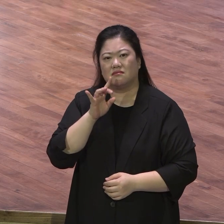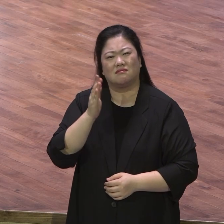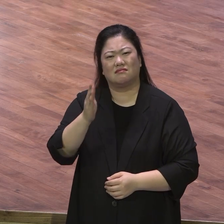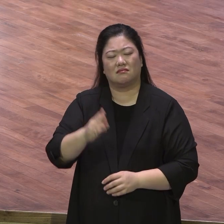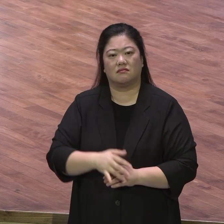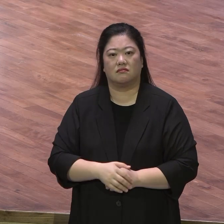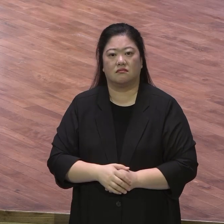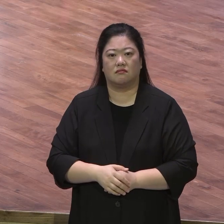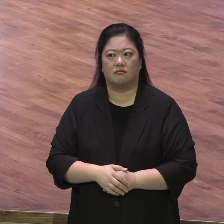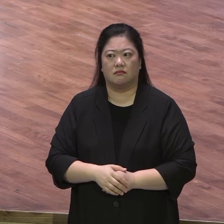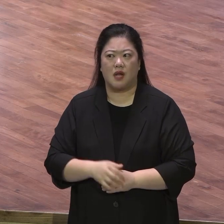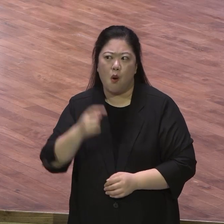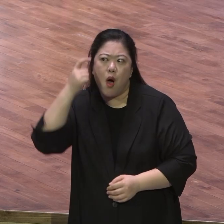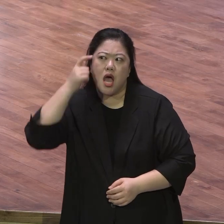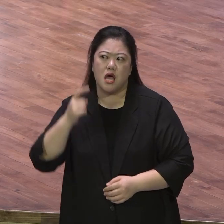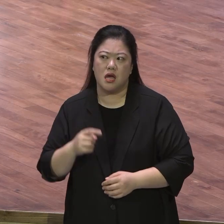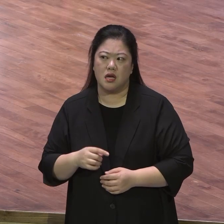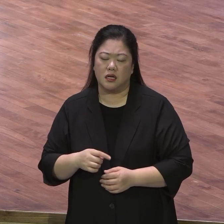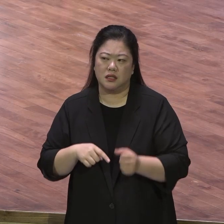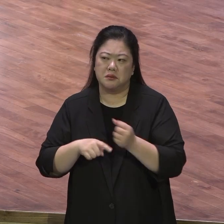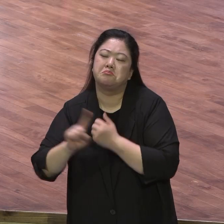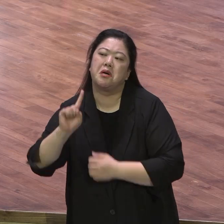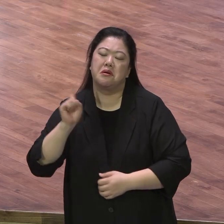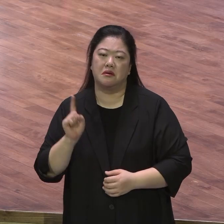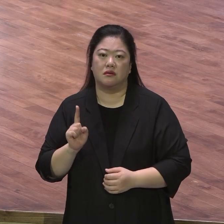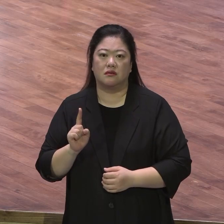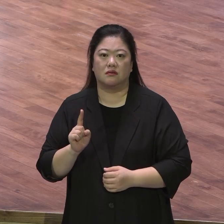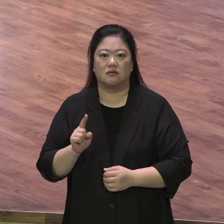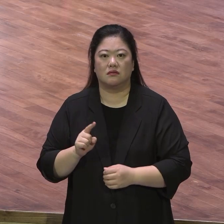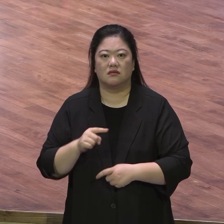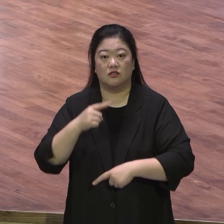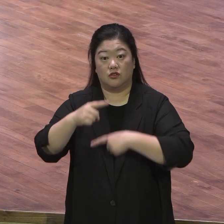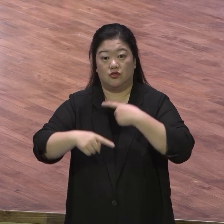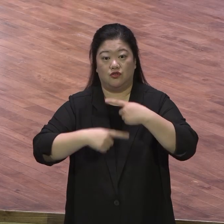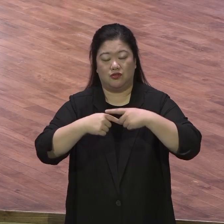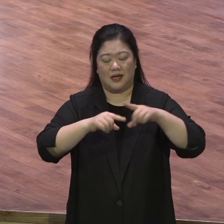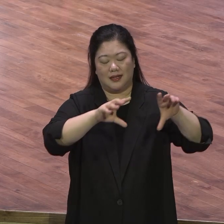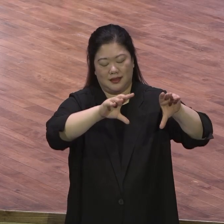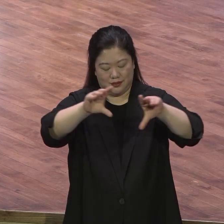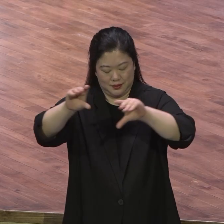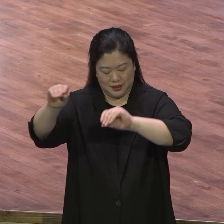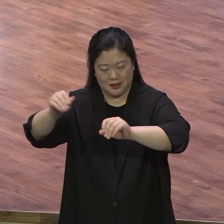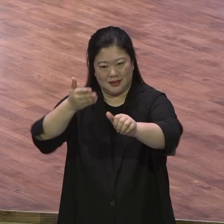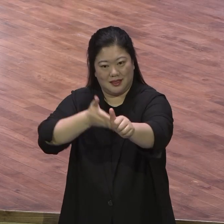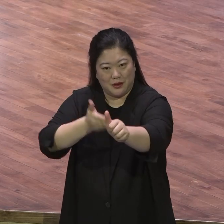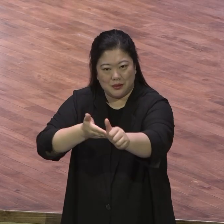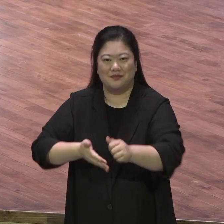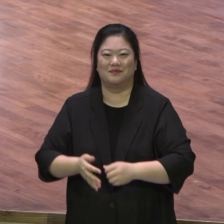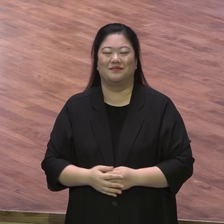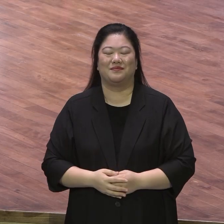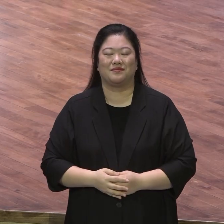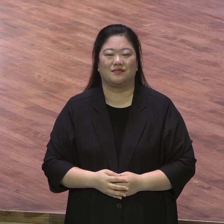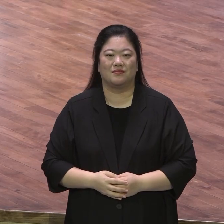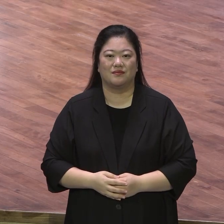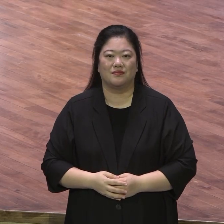어떻게 십자에 못 박아라 그랬어요 그런 질문할 이유가 없어요